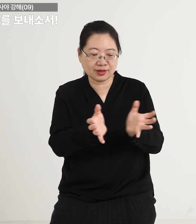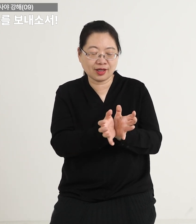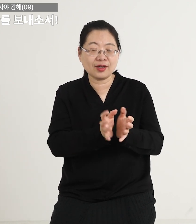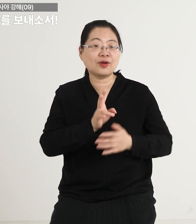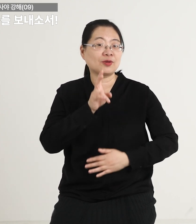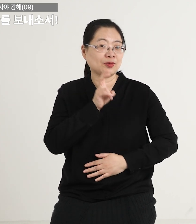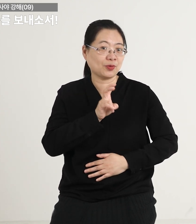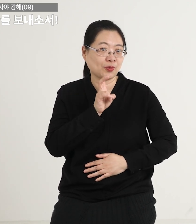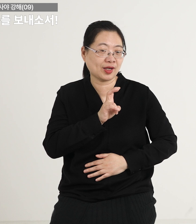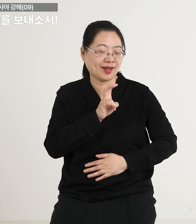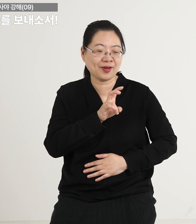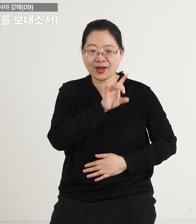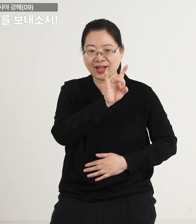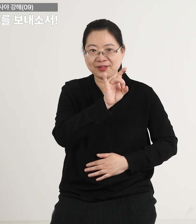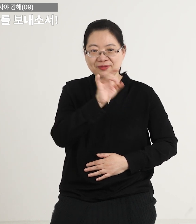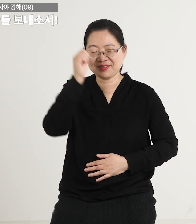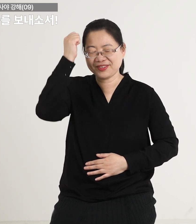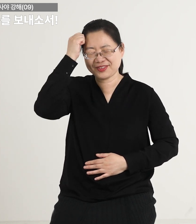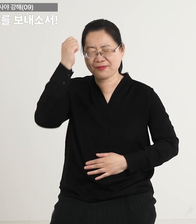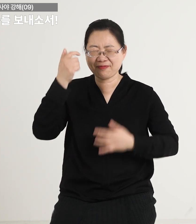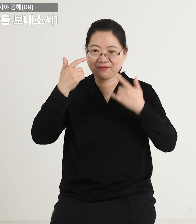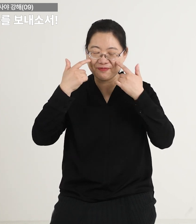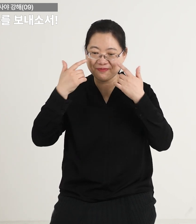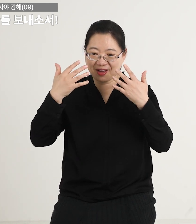아유, 그것만 기억해도 대박입니다.